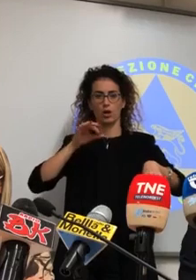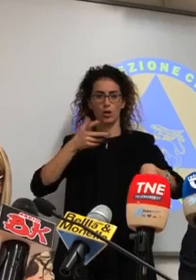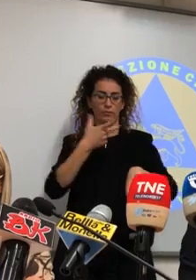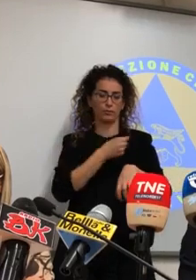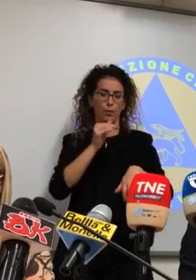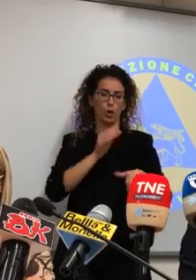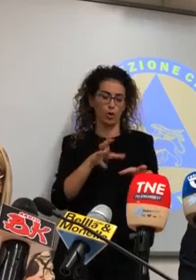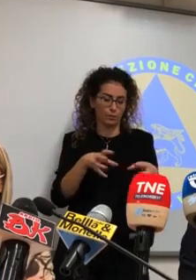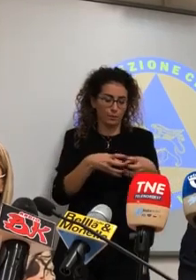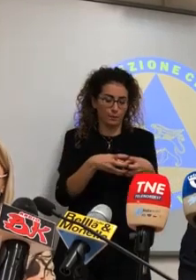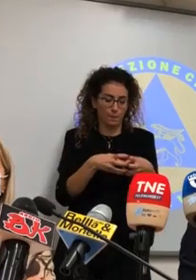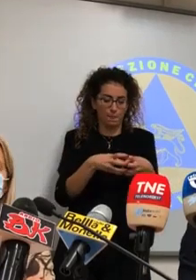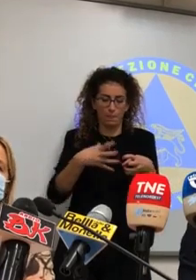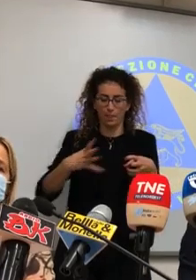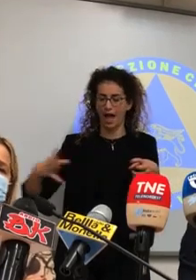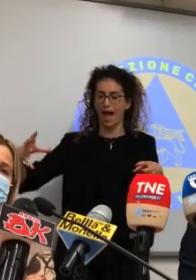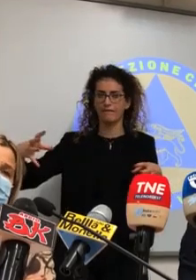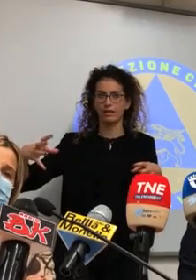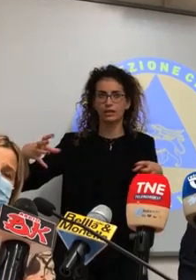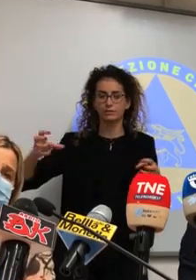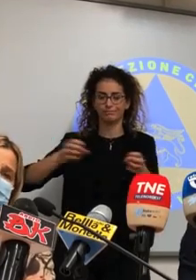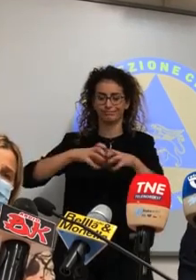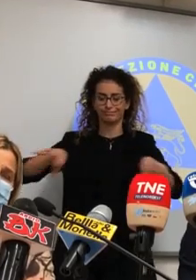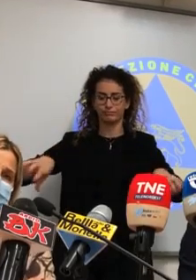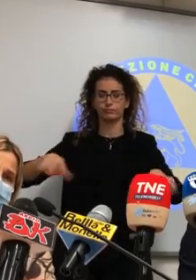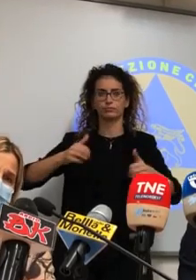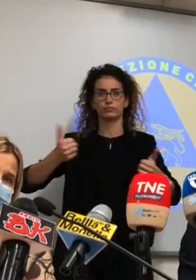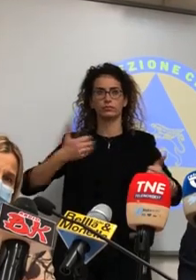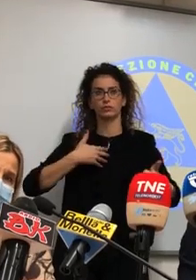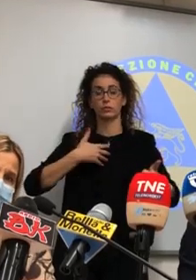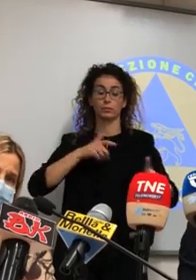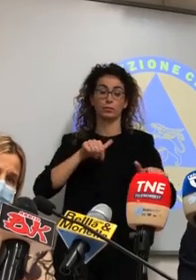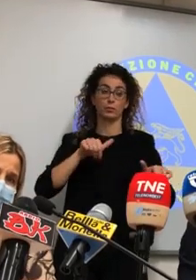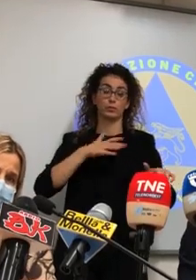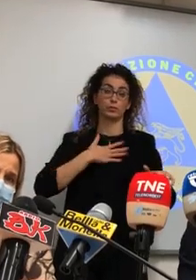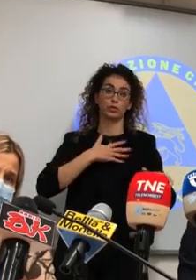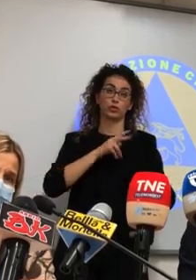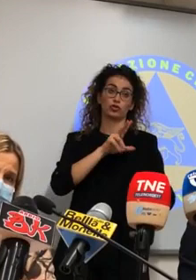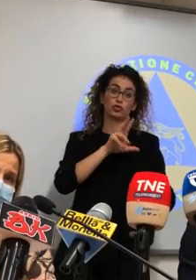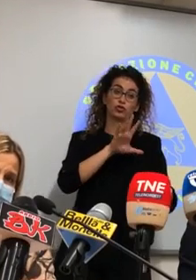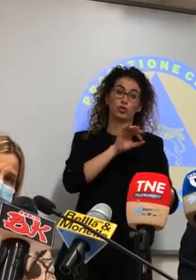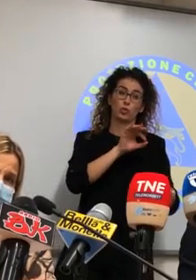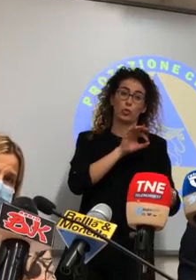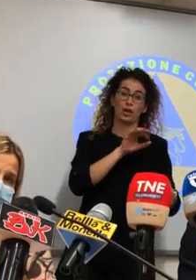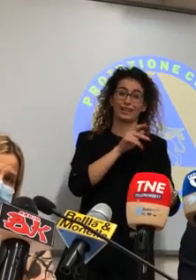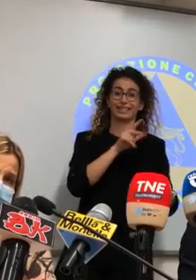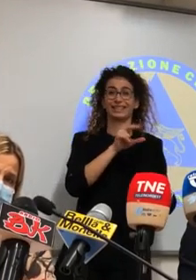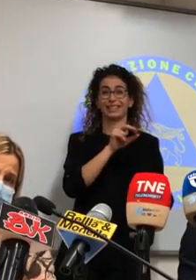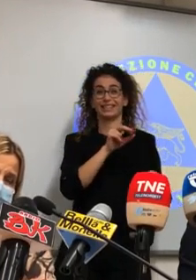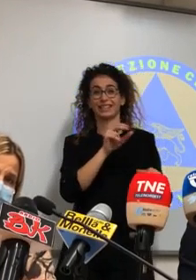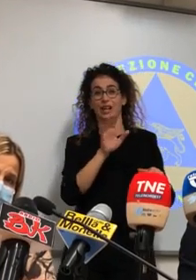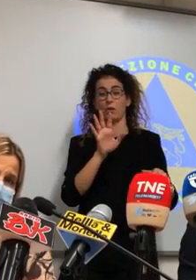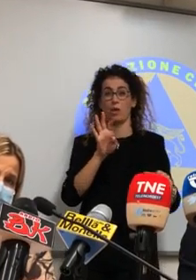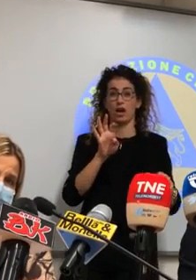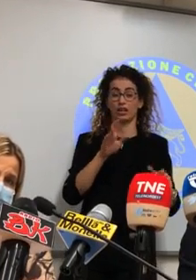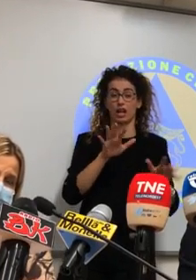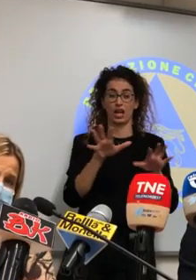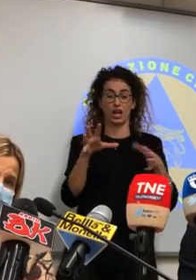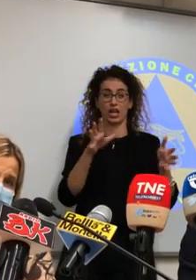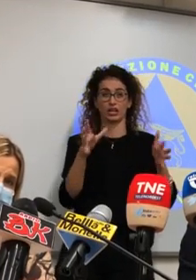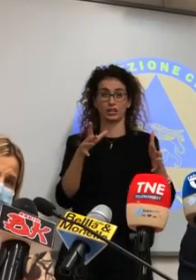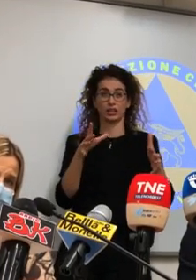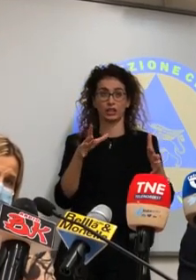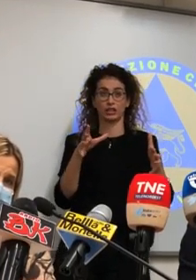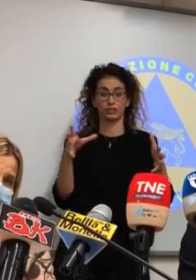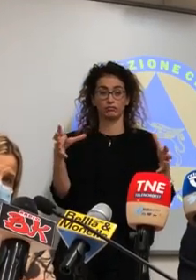sono vaccinati, soprattutto tra i cinquantenni, i 30-40enni, c'è uno zoccolo duro